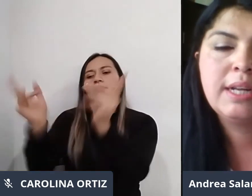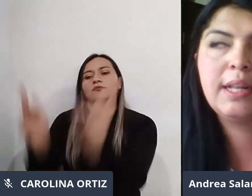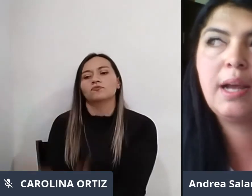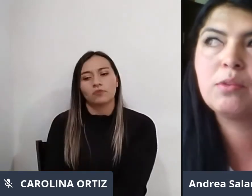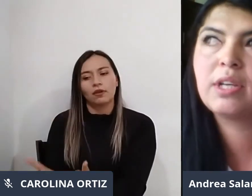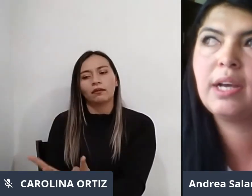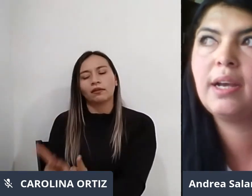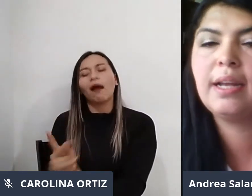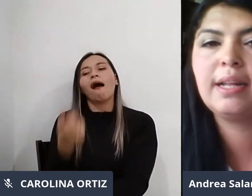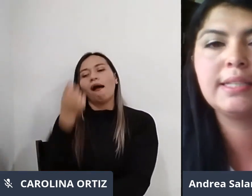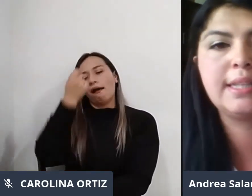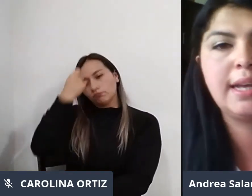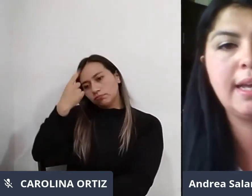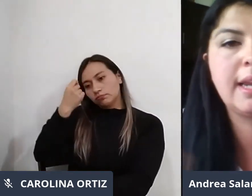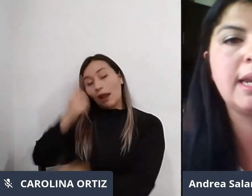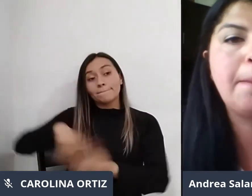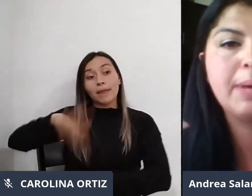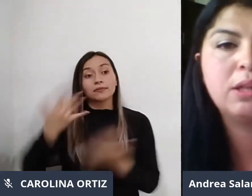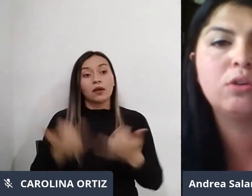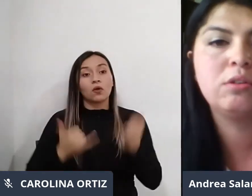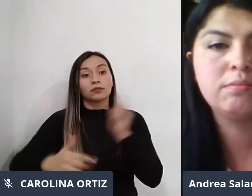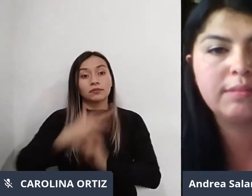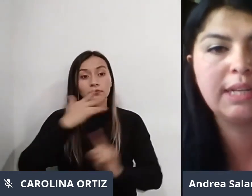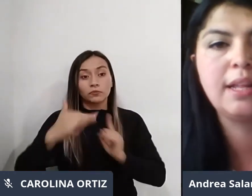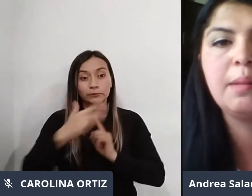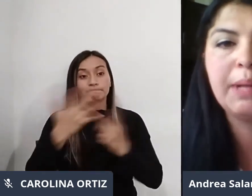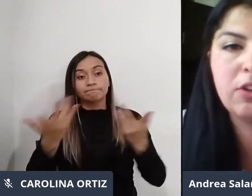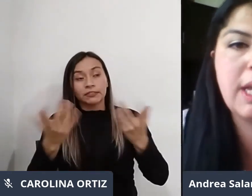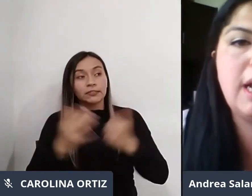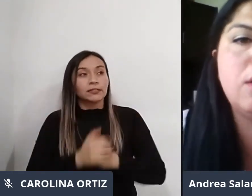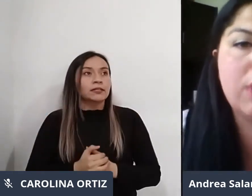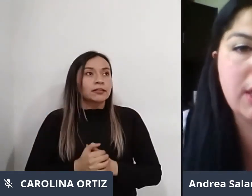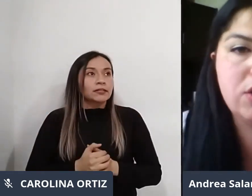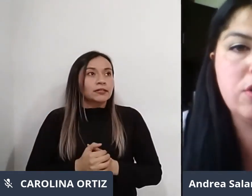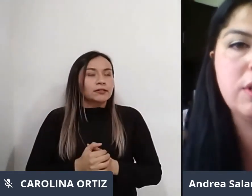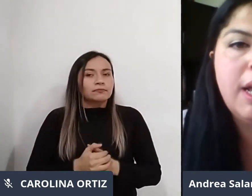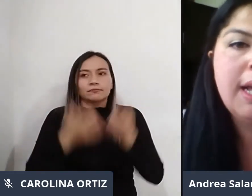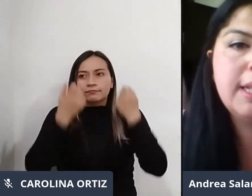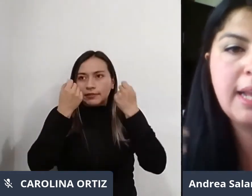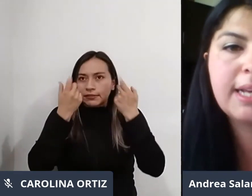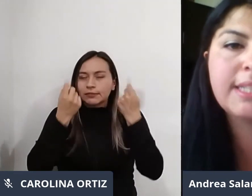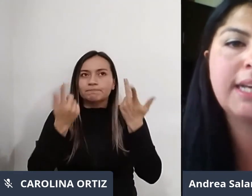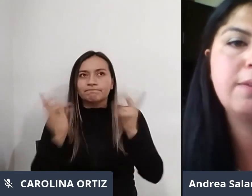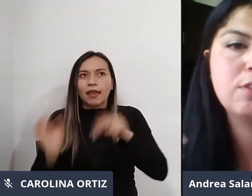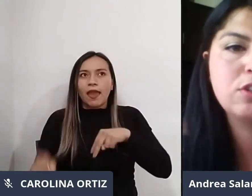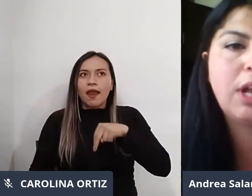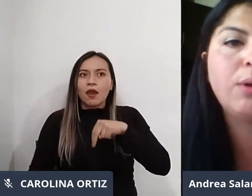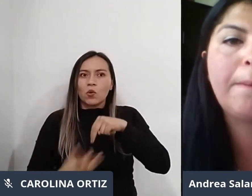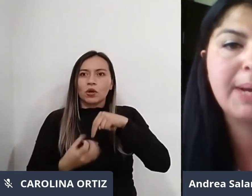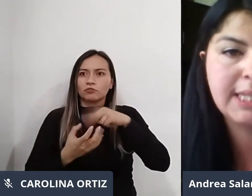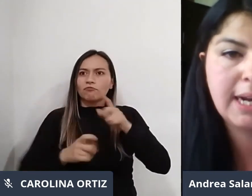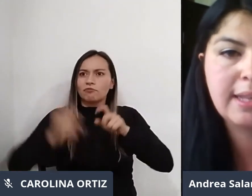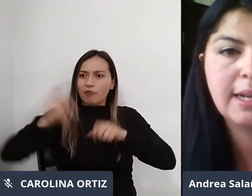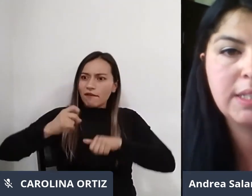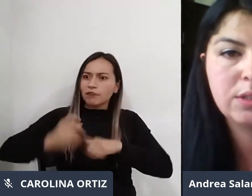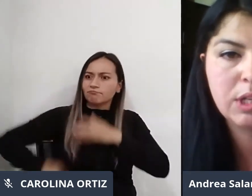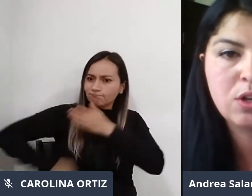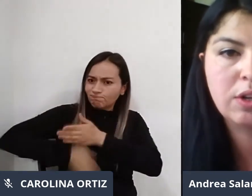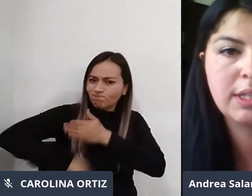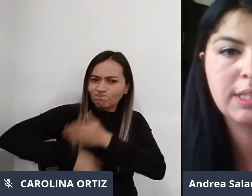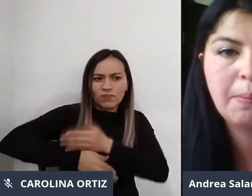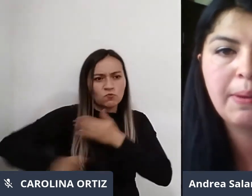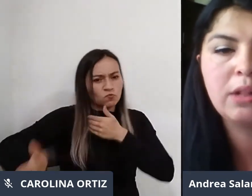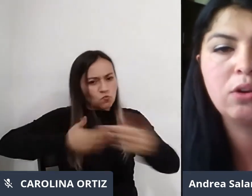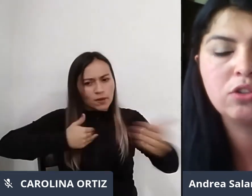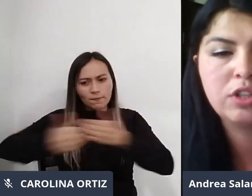momento, digamos que en este rápido entendimiento de que la educación tiene que seguir funcionando a pesar de la